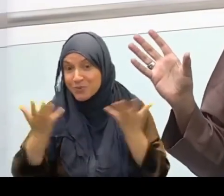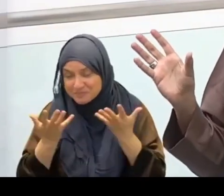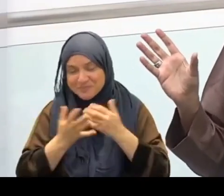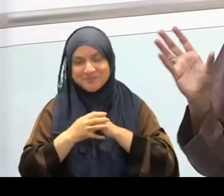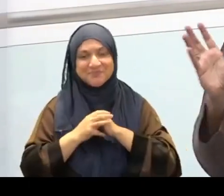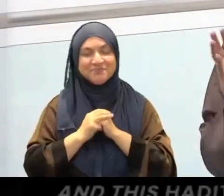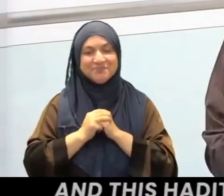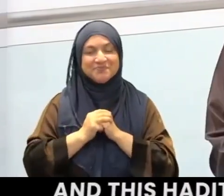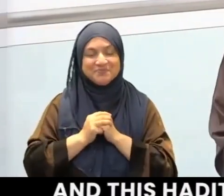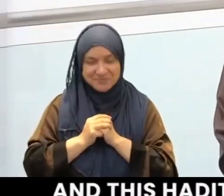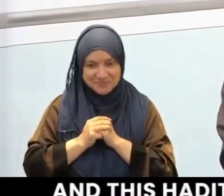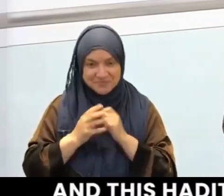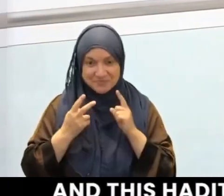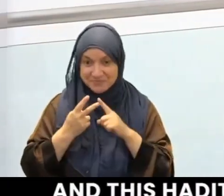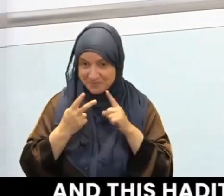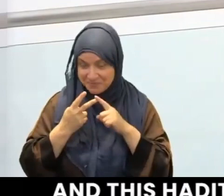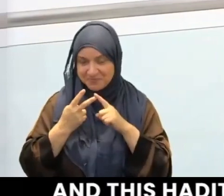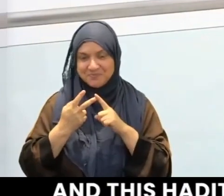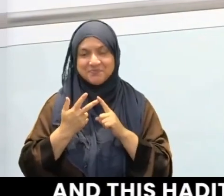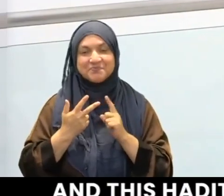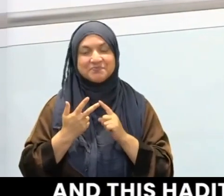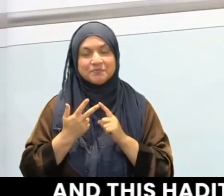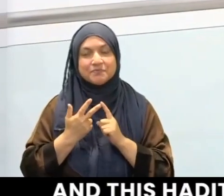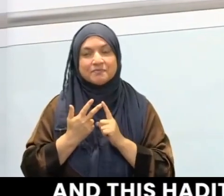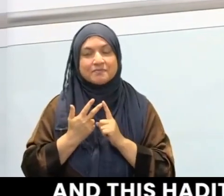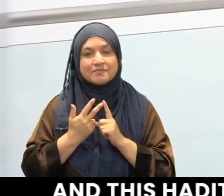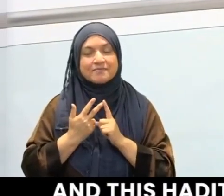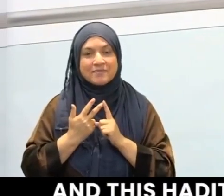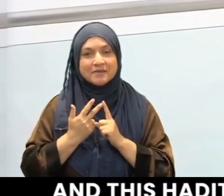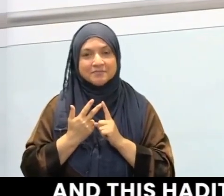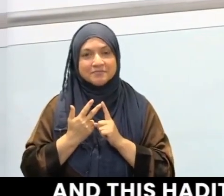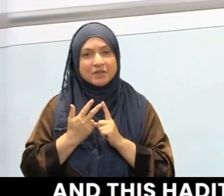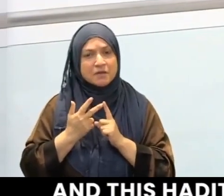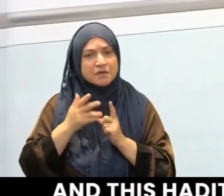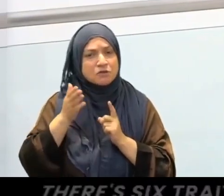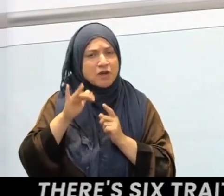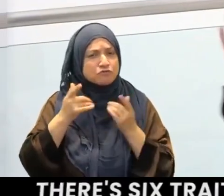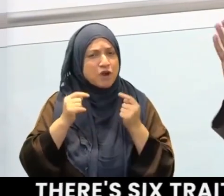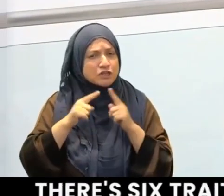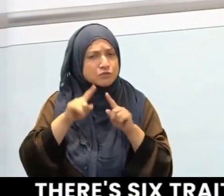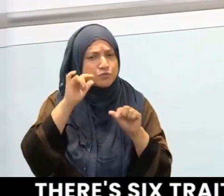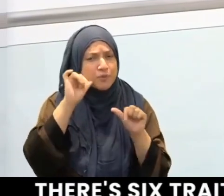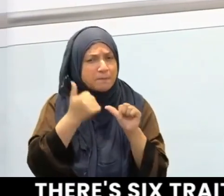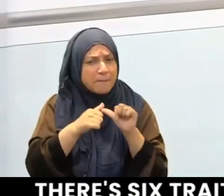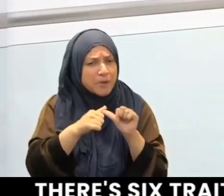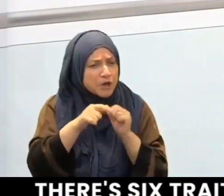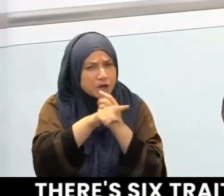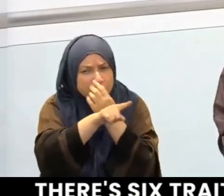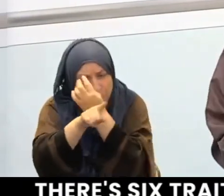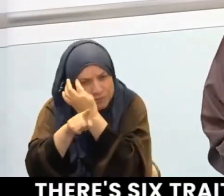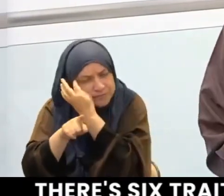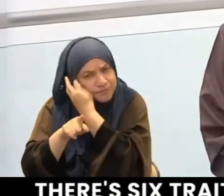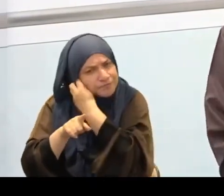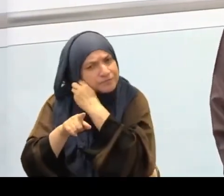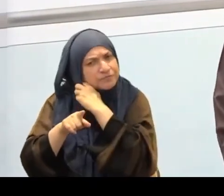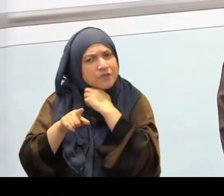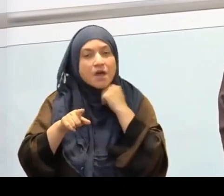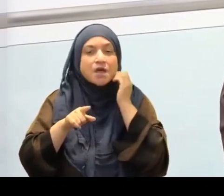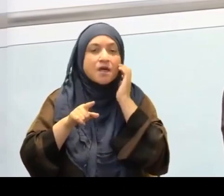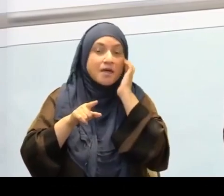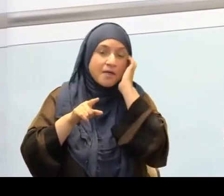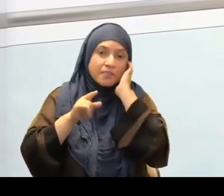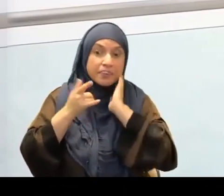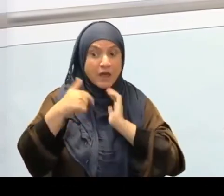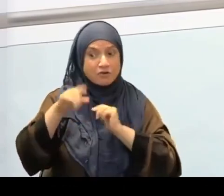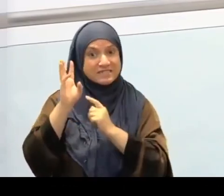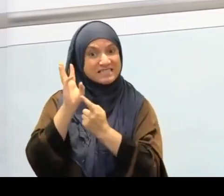two? And this hadith, I want you to try to memorize the traits, insha'Allah ta'ala. There's six traits that the Prophet ﷺ mentions. The first three